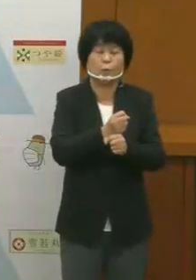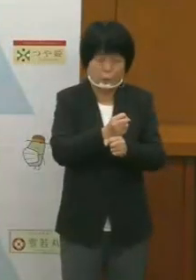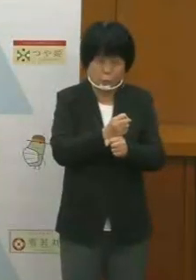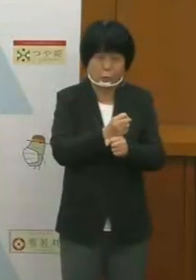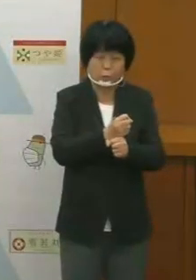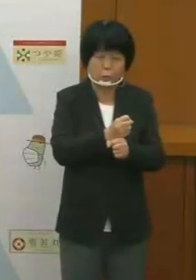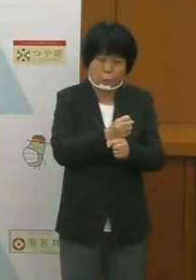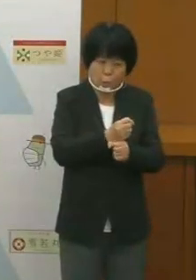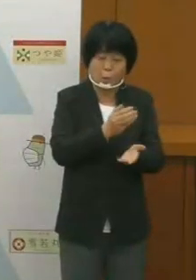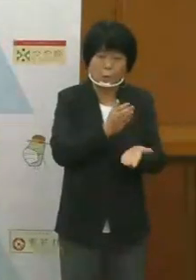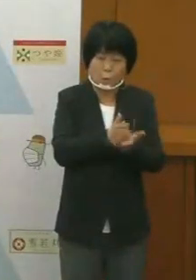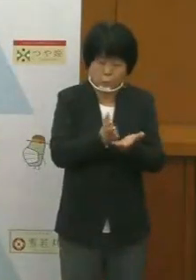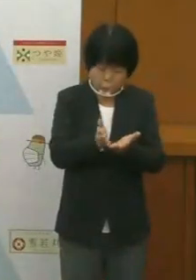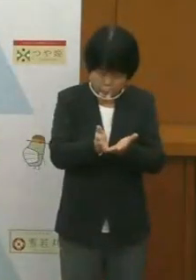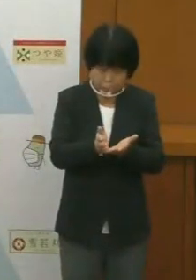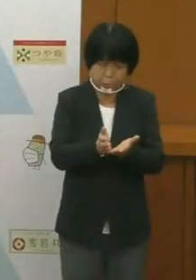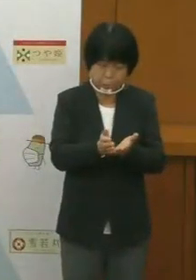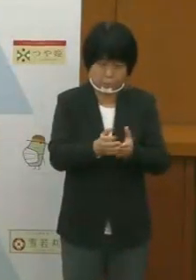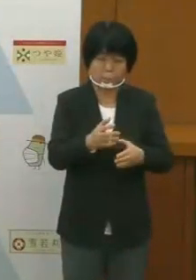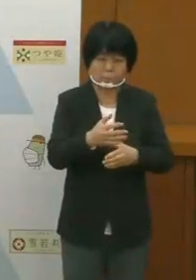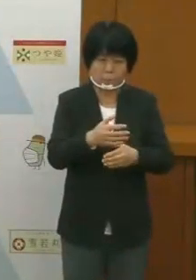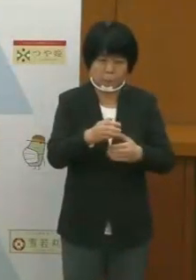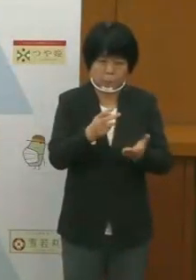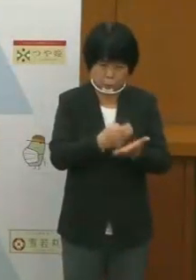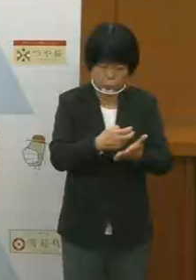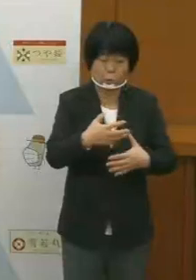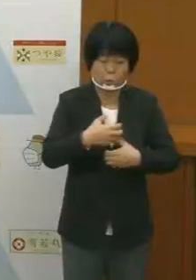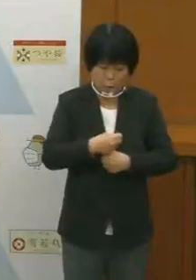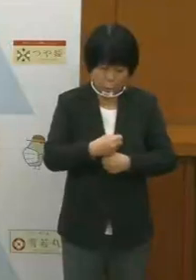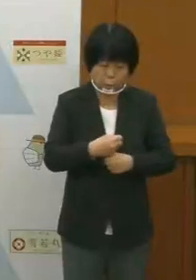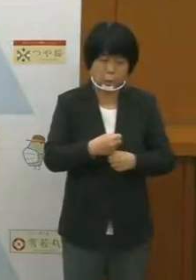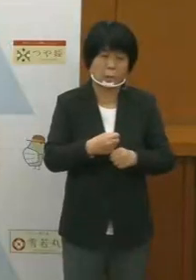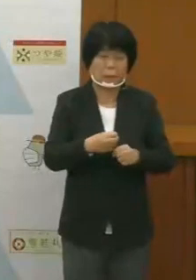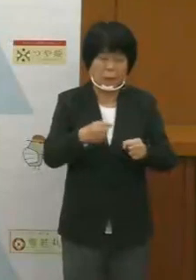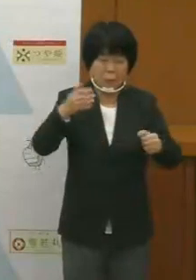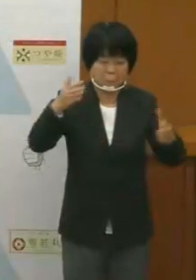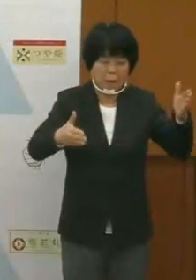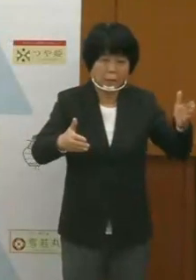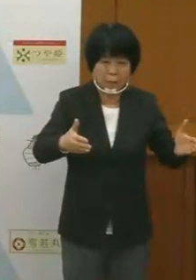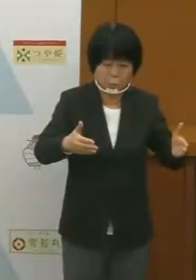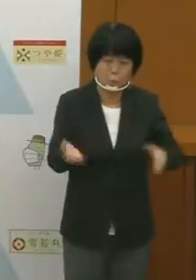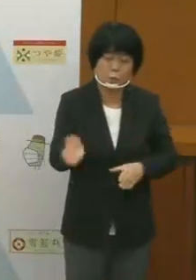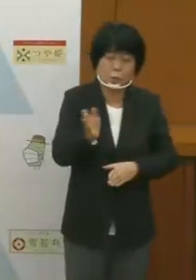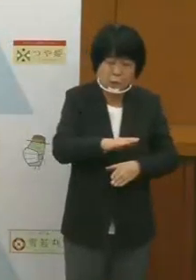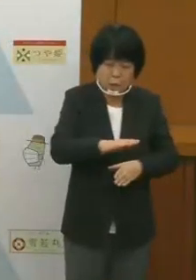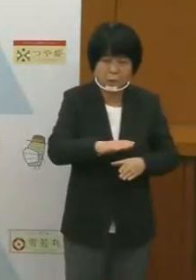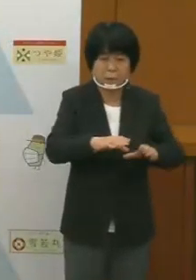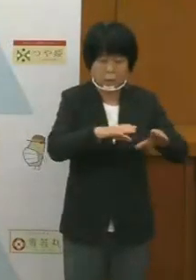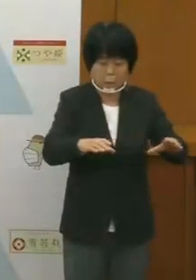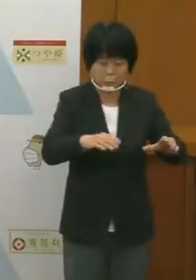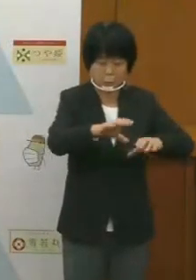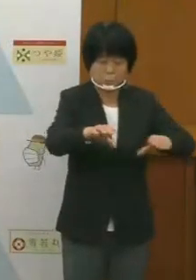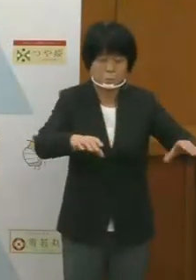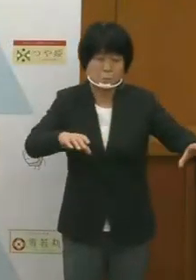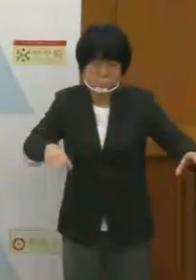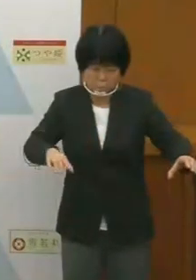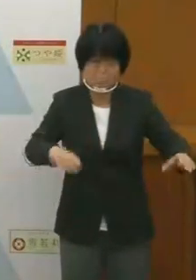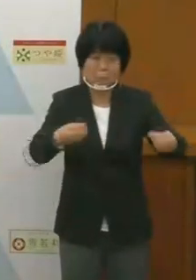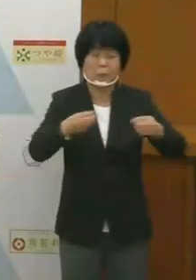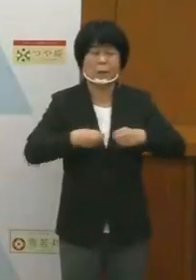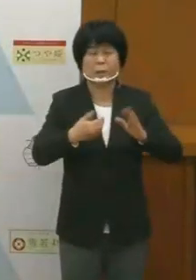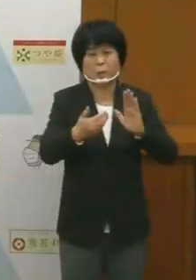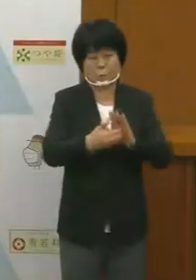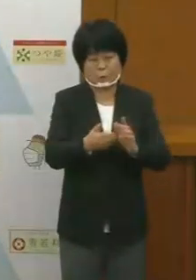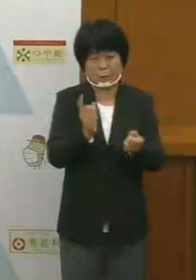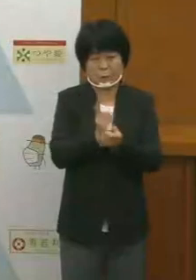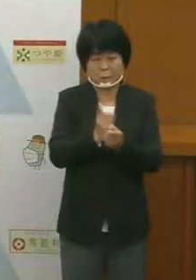守をはじめ、パーテーションの設置やテーブルの配置の分散など感染防止対策を徹底していただ